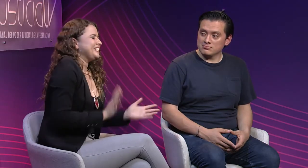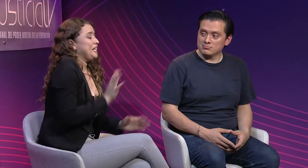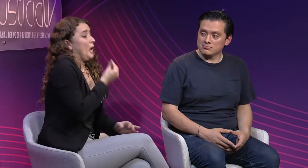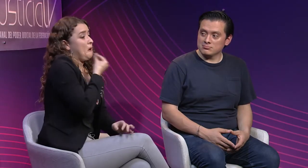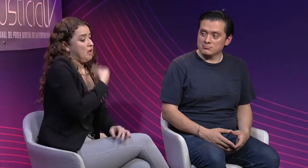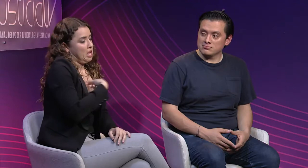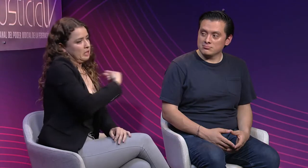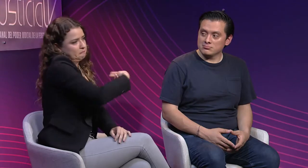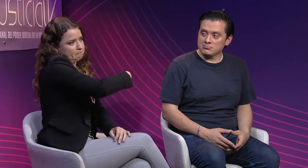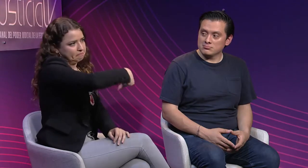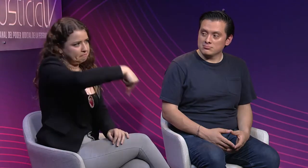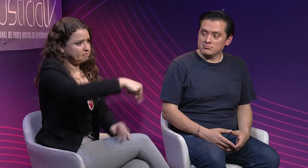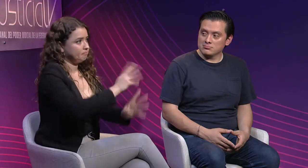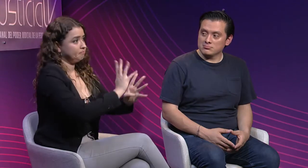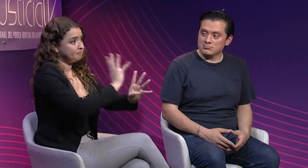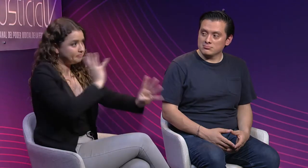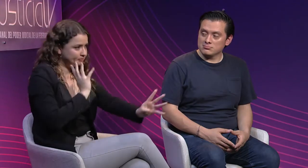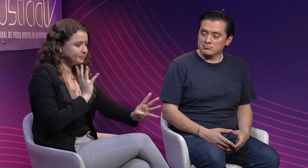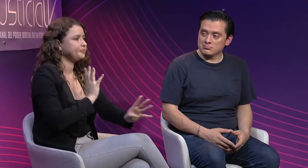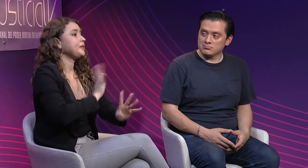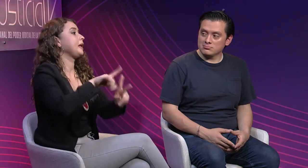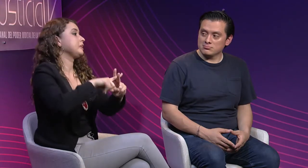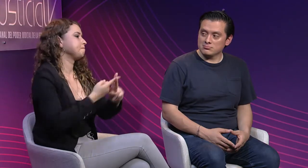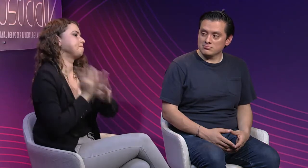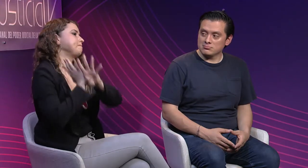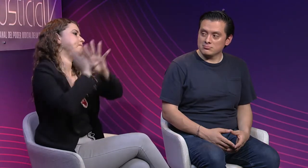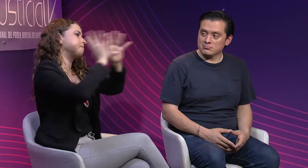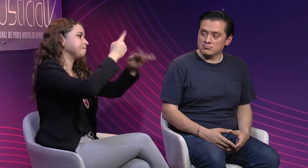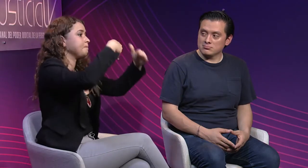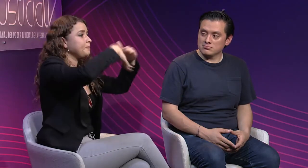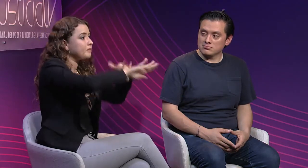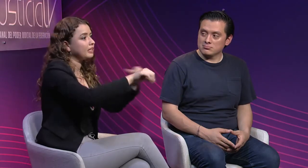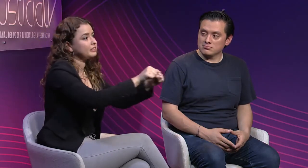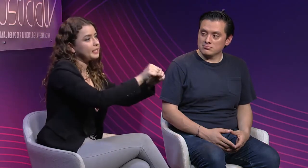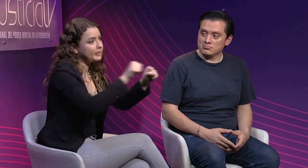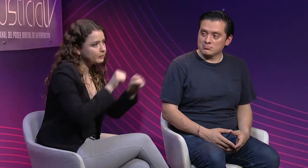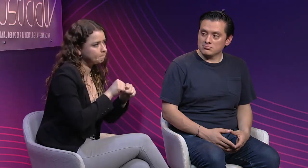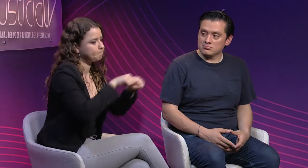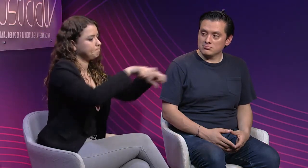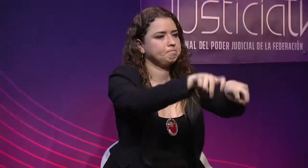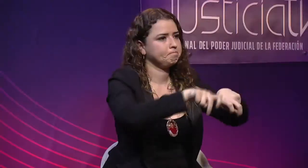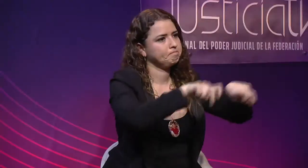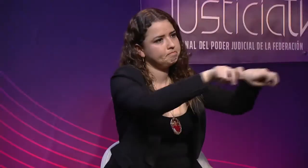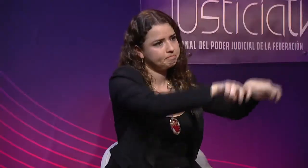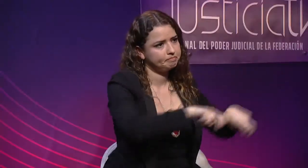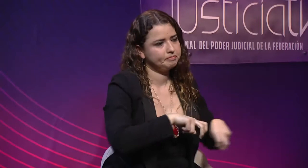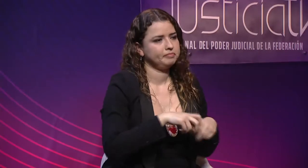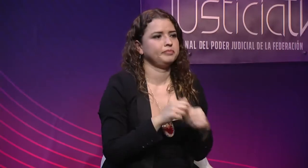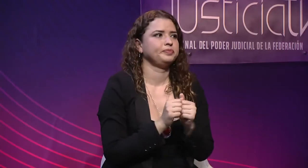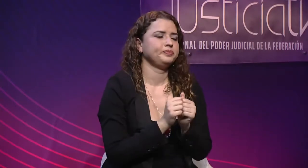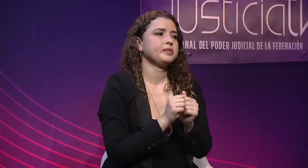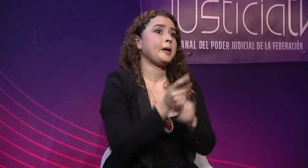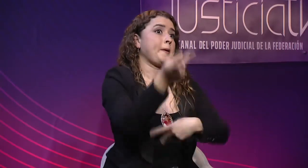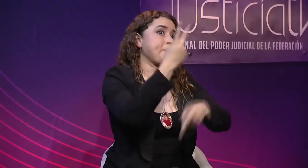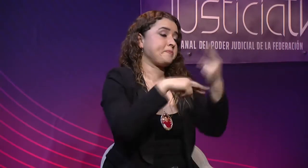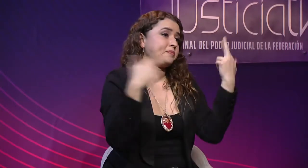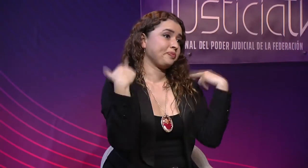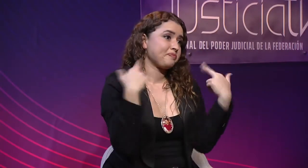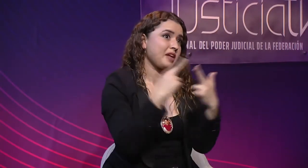frustrada. Bueno, pues ya, me incorporé a una fila, entré al salón, me senté y